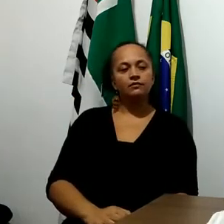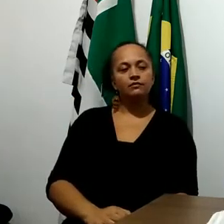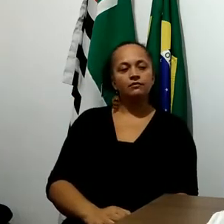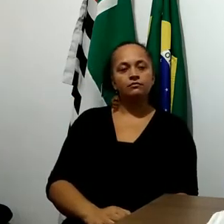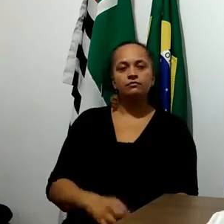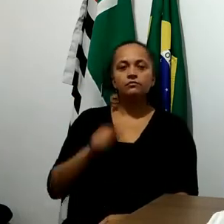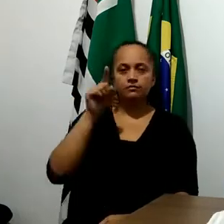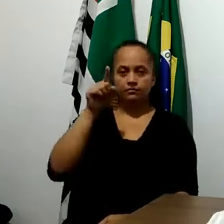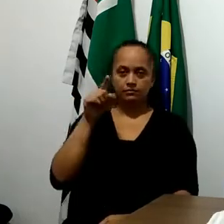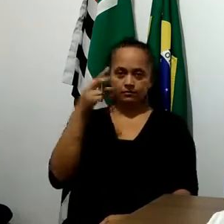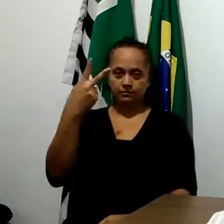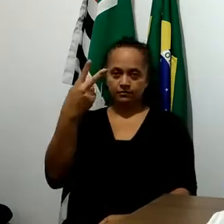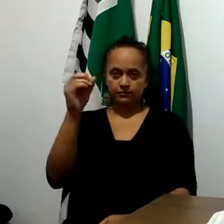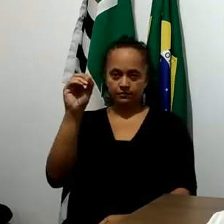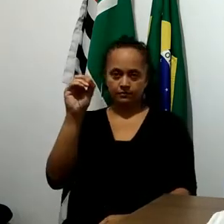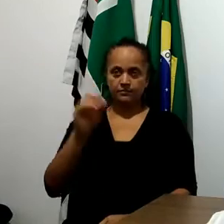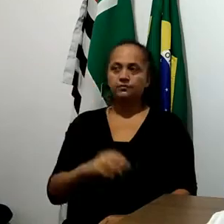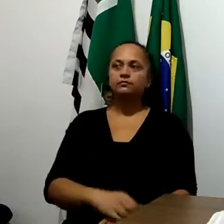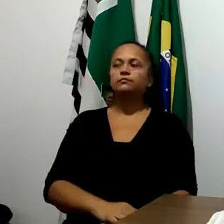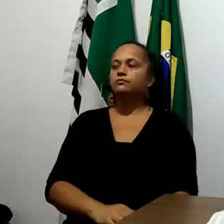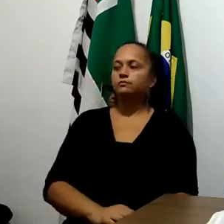versículo 20.